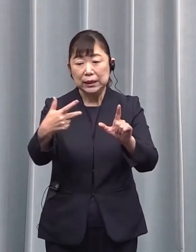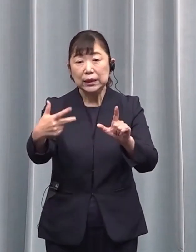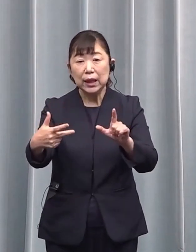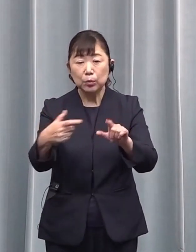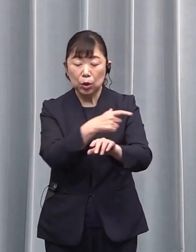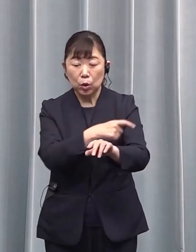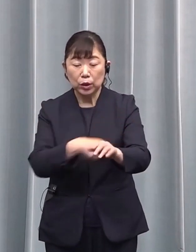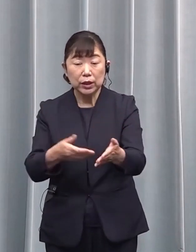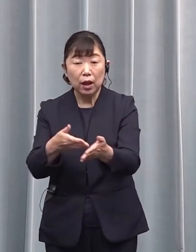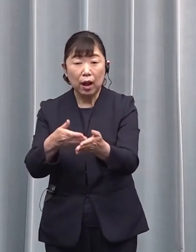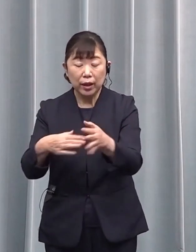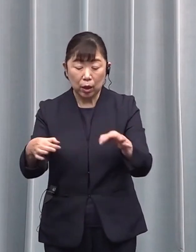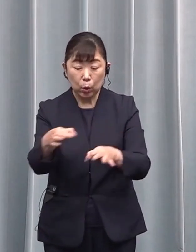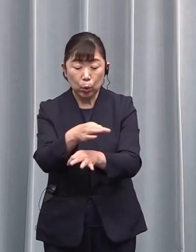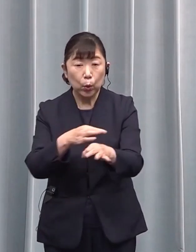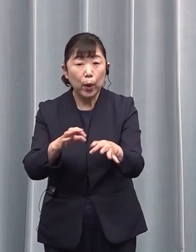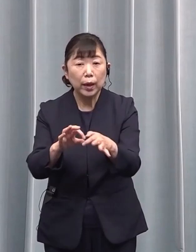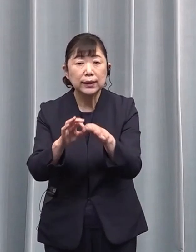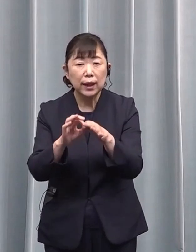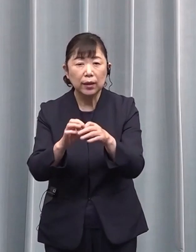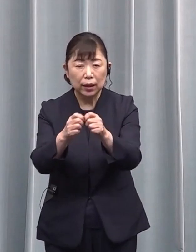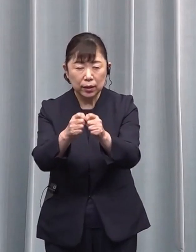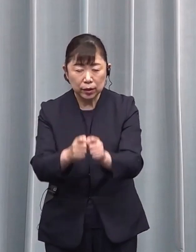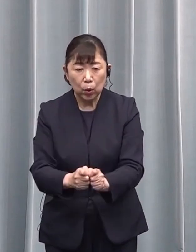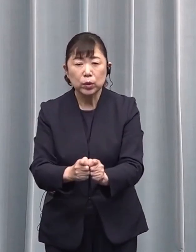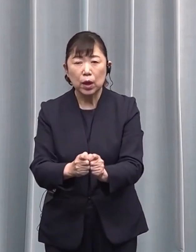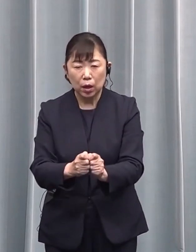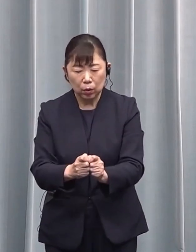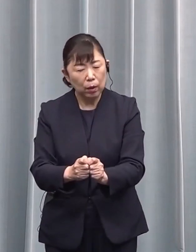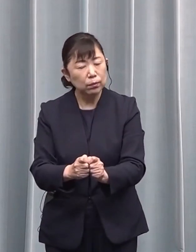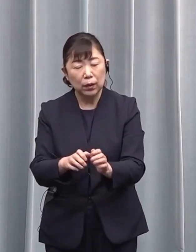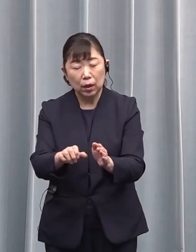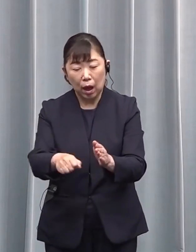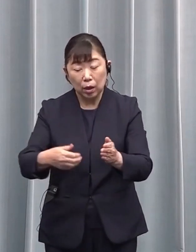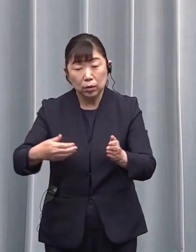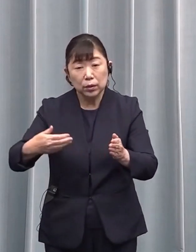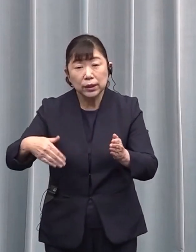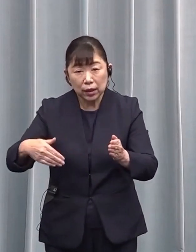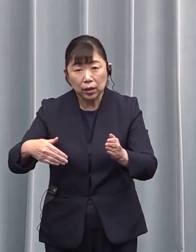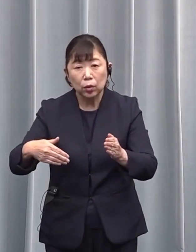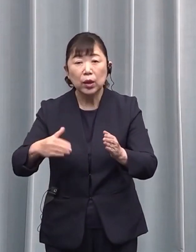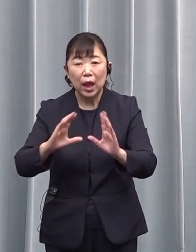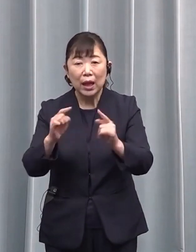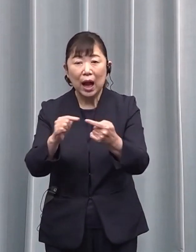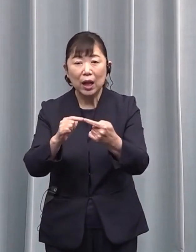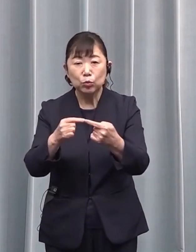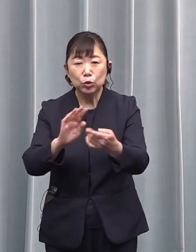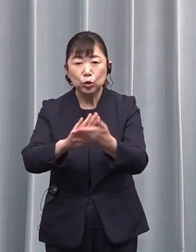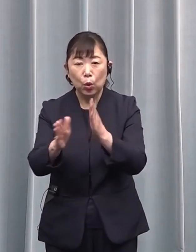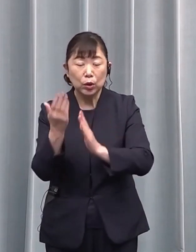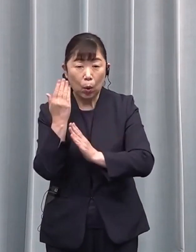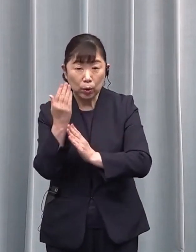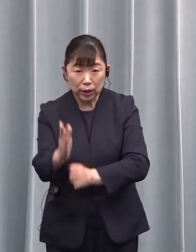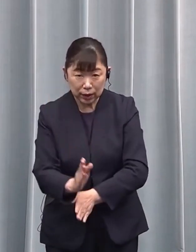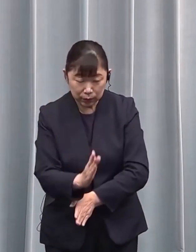見の運営に関して、詳細承知をしておりませんので、外務省にお尋ねをいただきたいと思います。